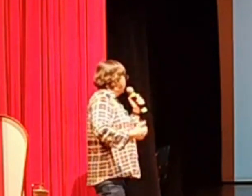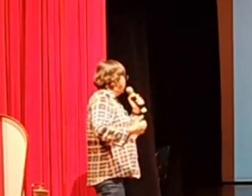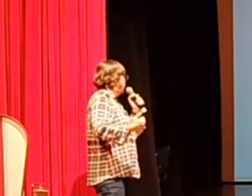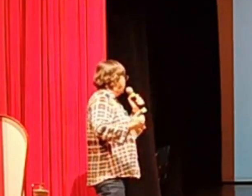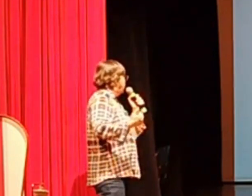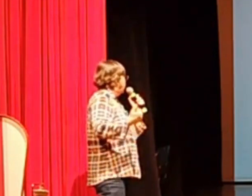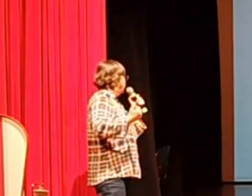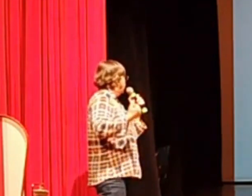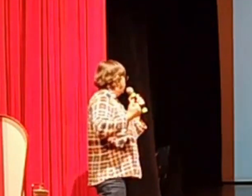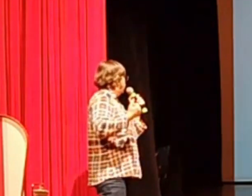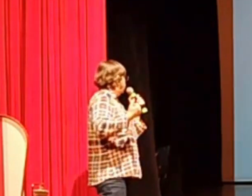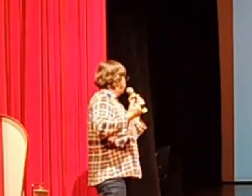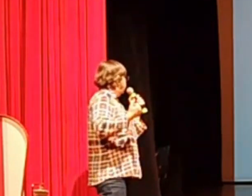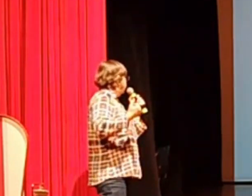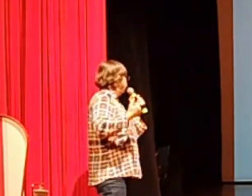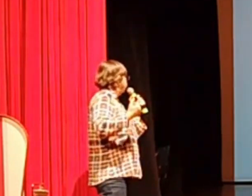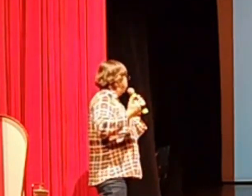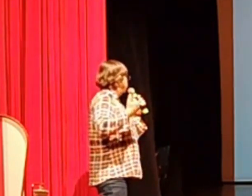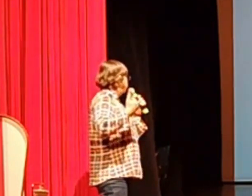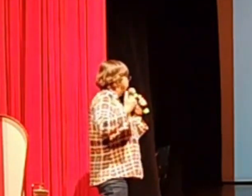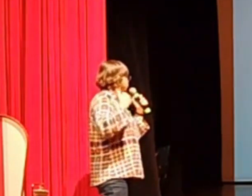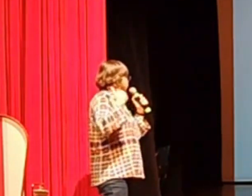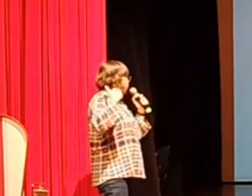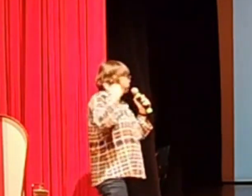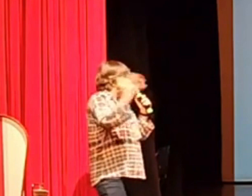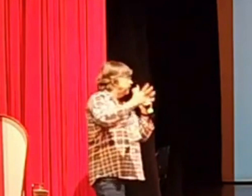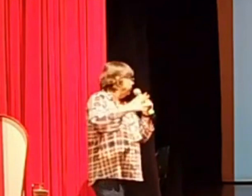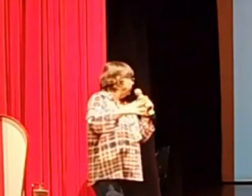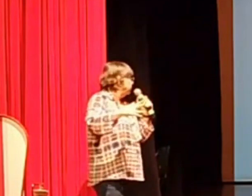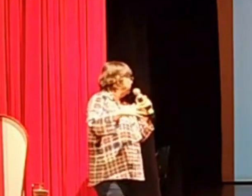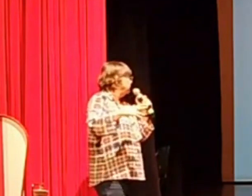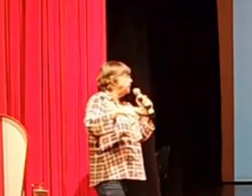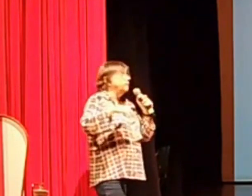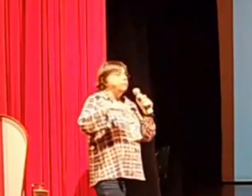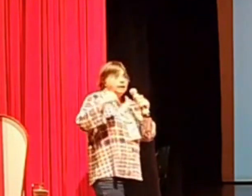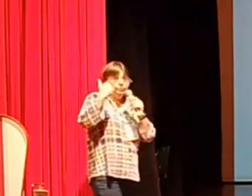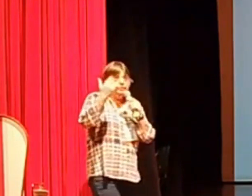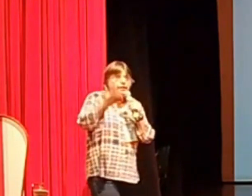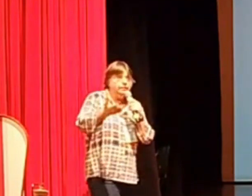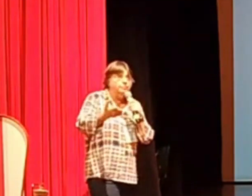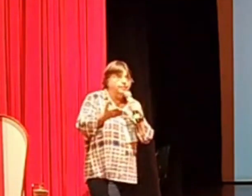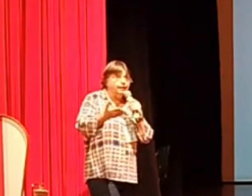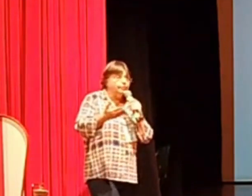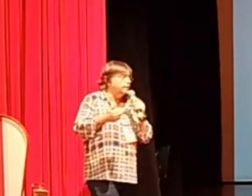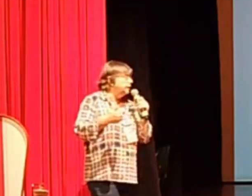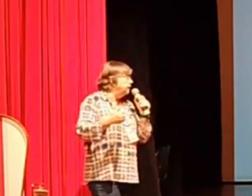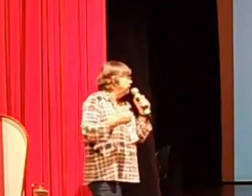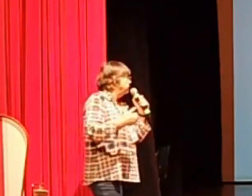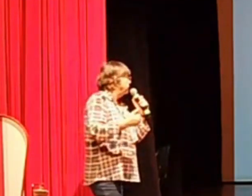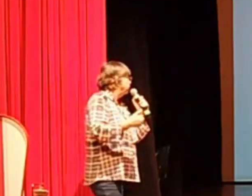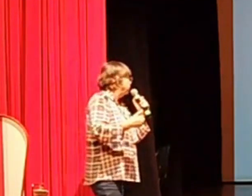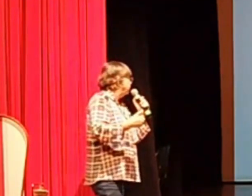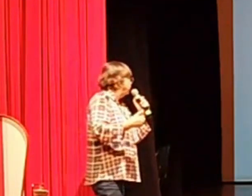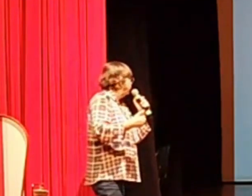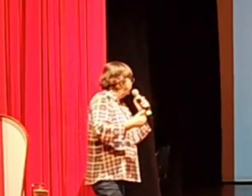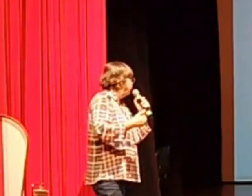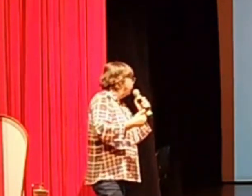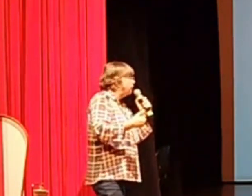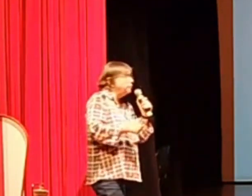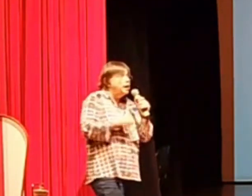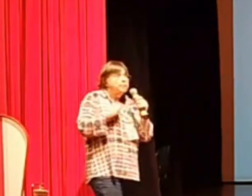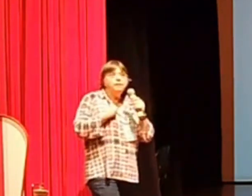então, eu acho que, né, os tratamentos inadequados, e aí tem uma baixa aderência, né, os